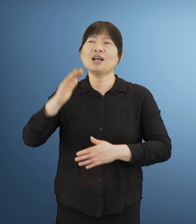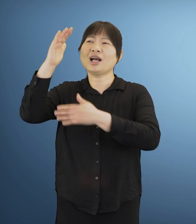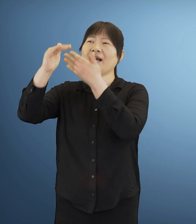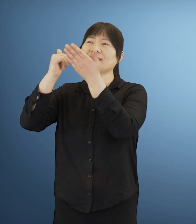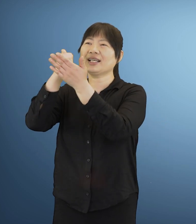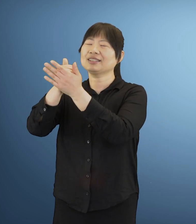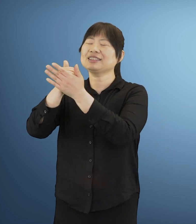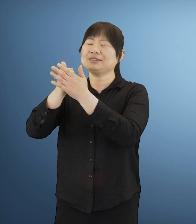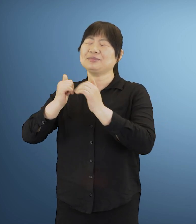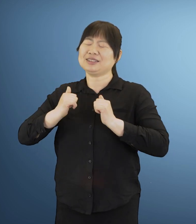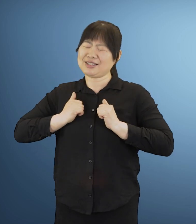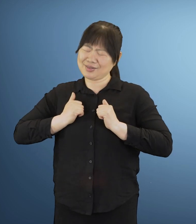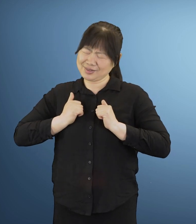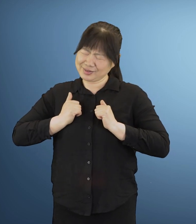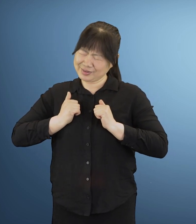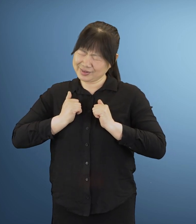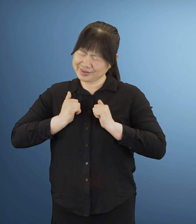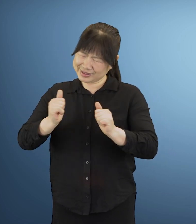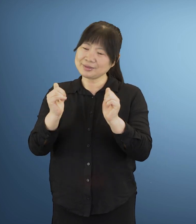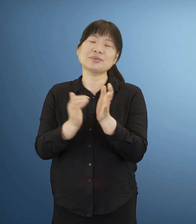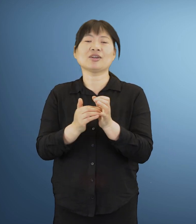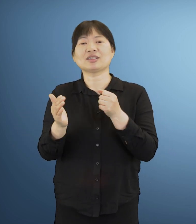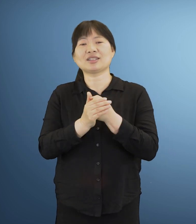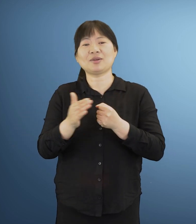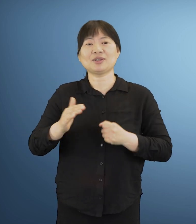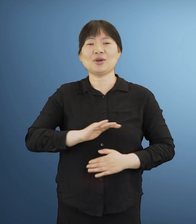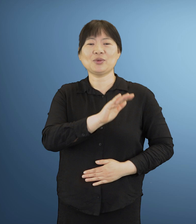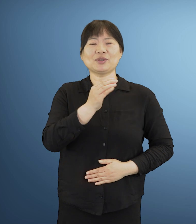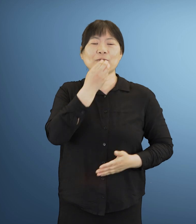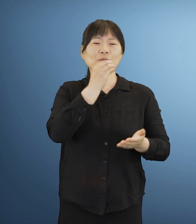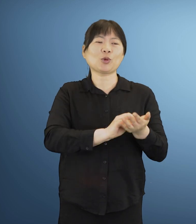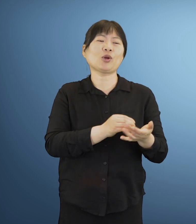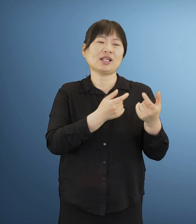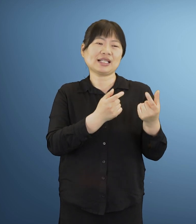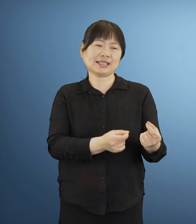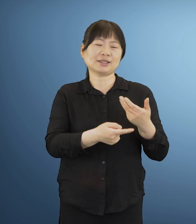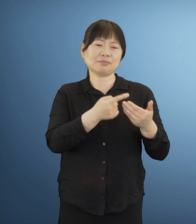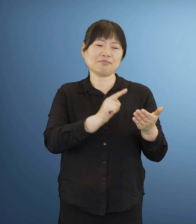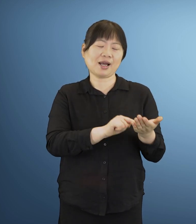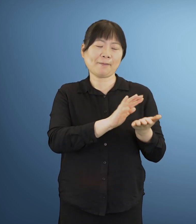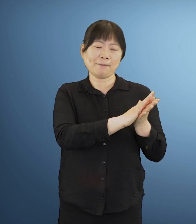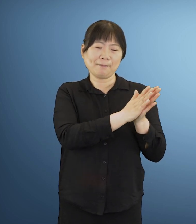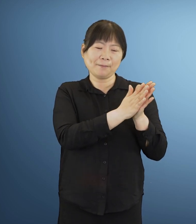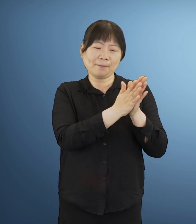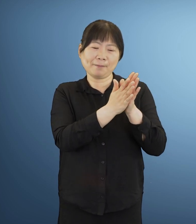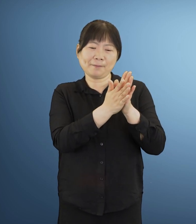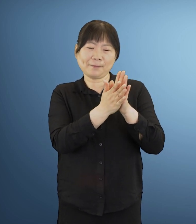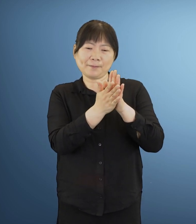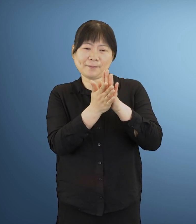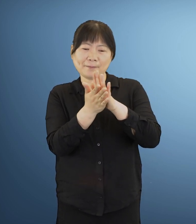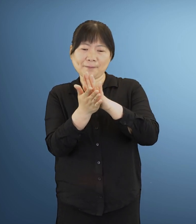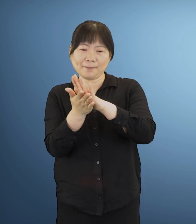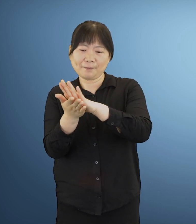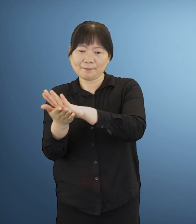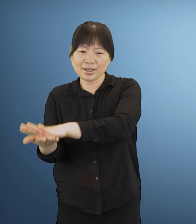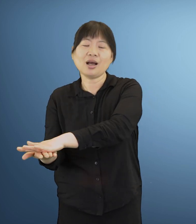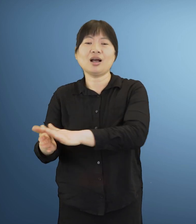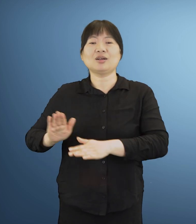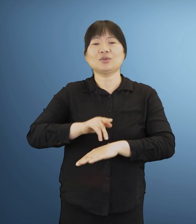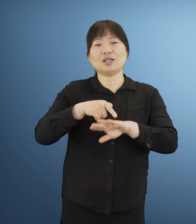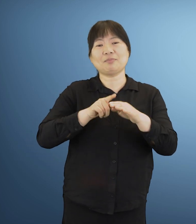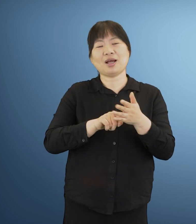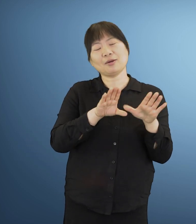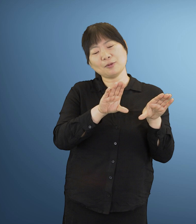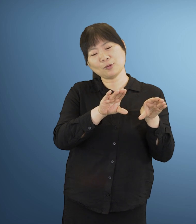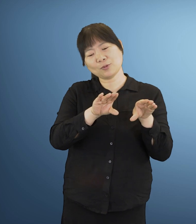하나님의 열심이 우리의 돌짝밭 같은 마음을 갈아엎어서 조금씩 우리의 마음을